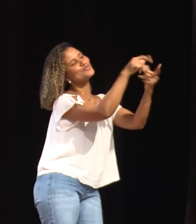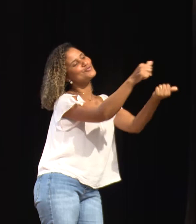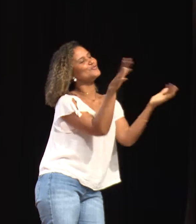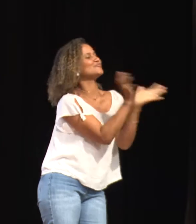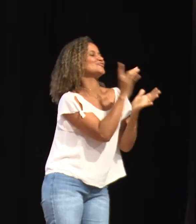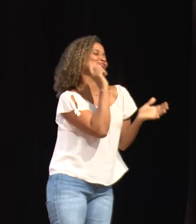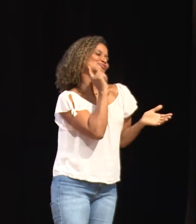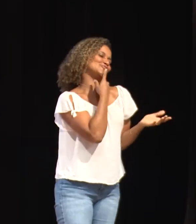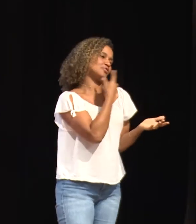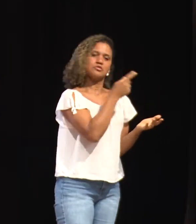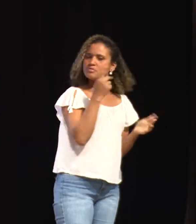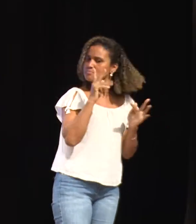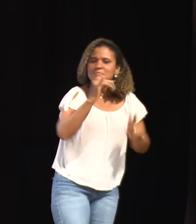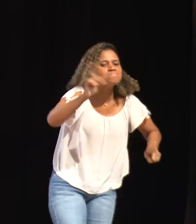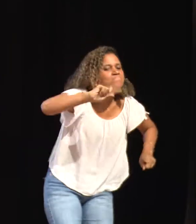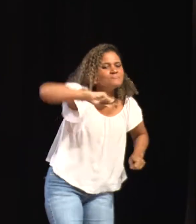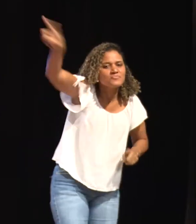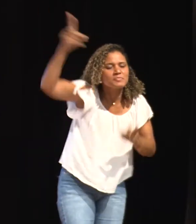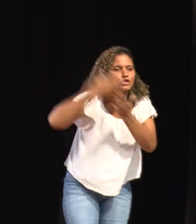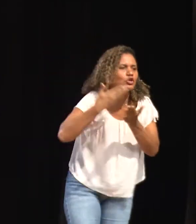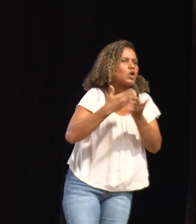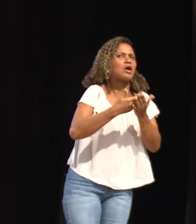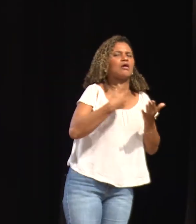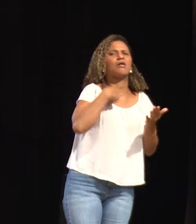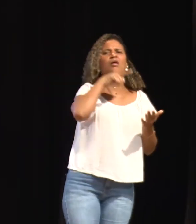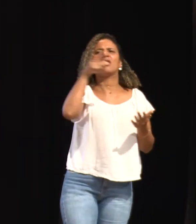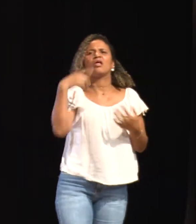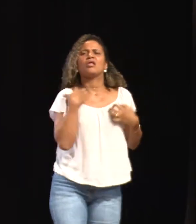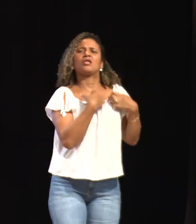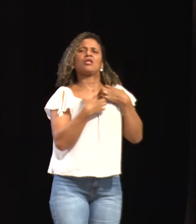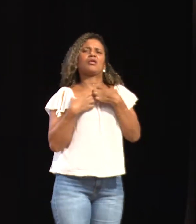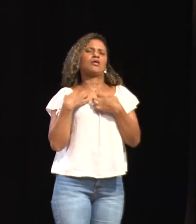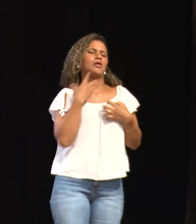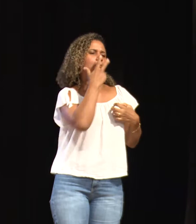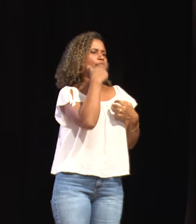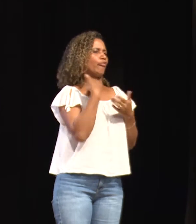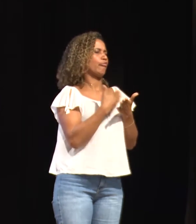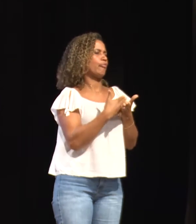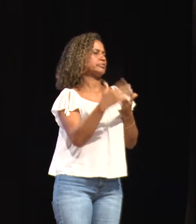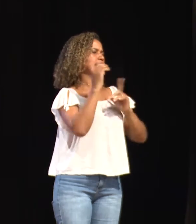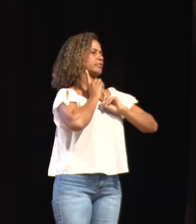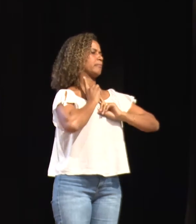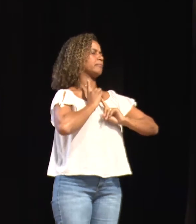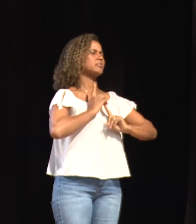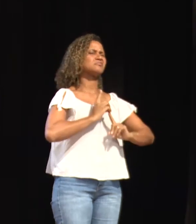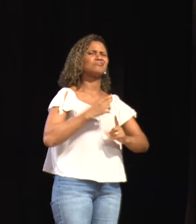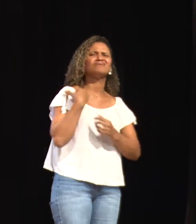sinais. Eu queria continuar no mundo dos surdos. E meu pai falou: não, você deve ir para a escola. E isso foi um sofrimento para mim. Eu me